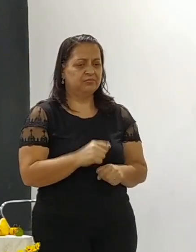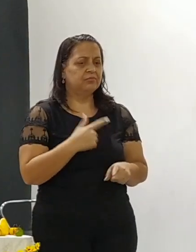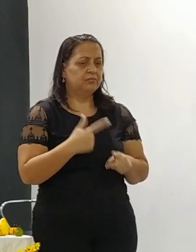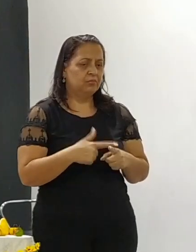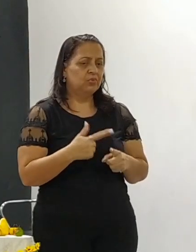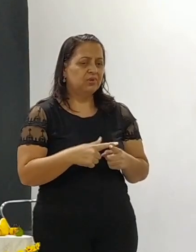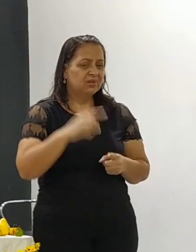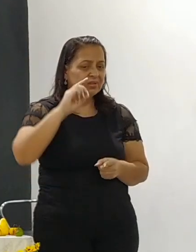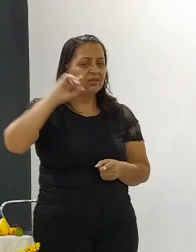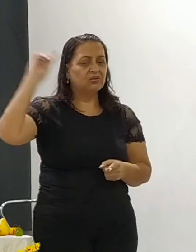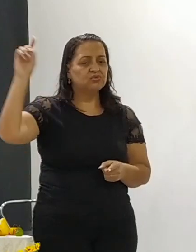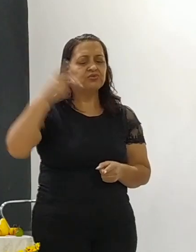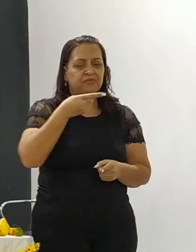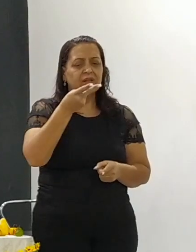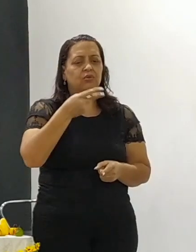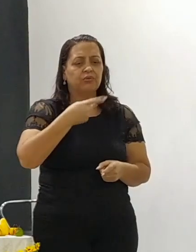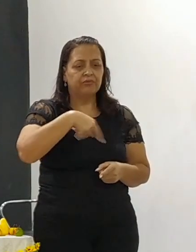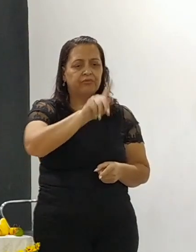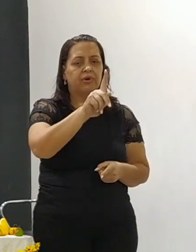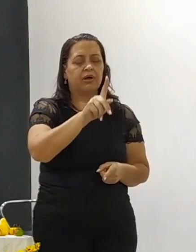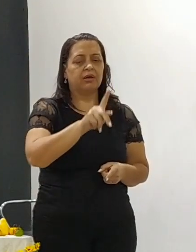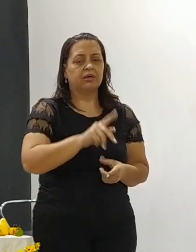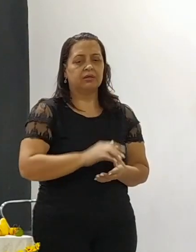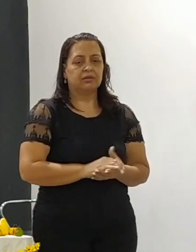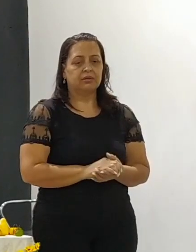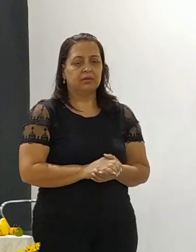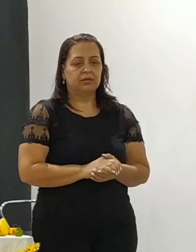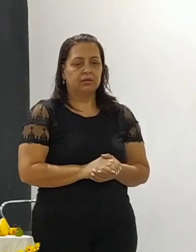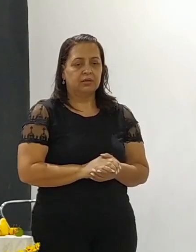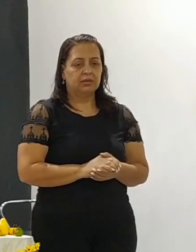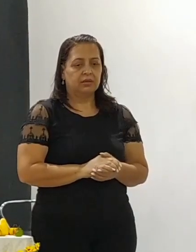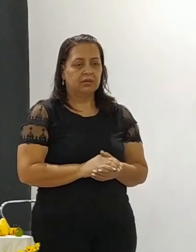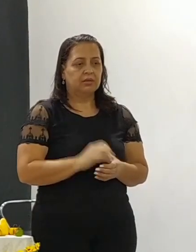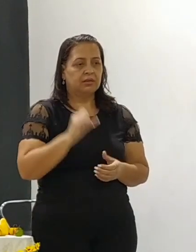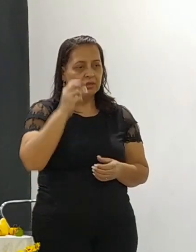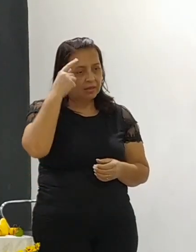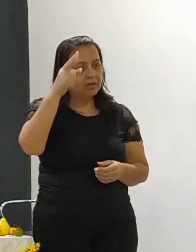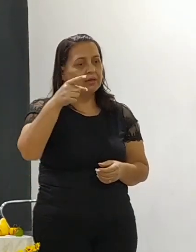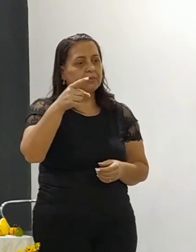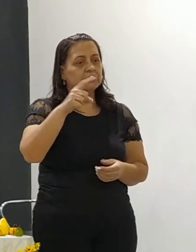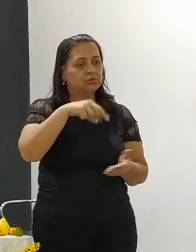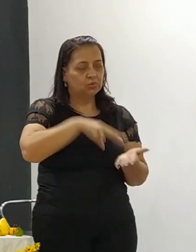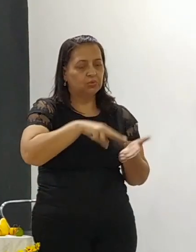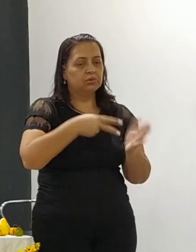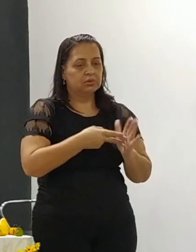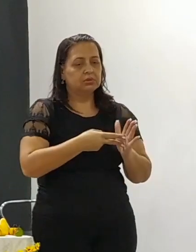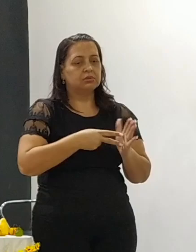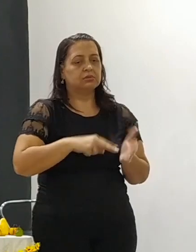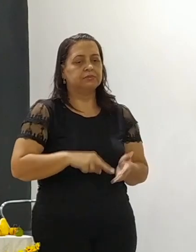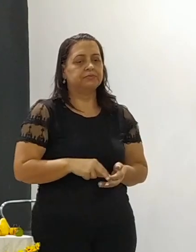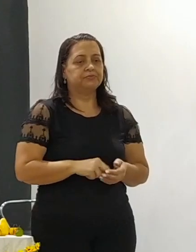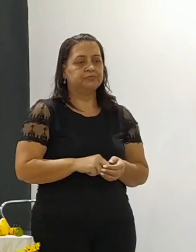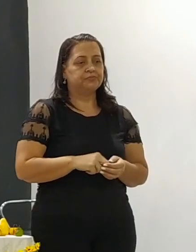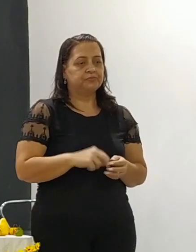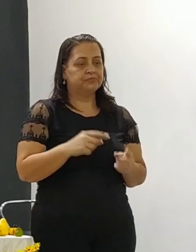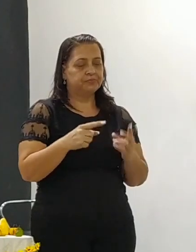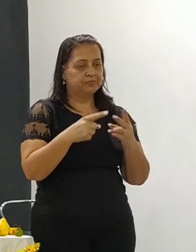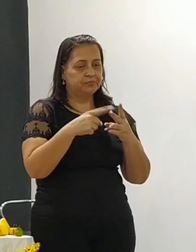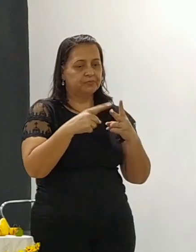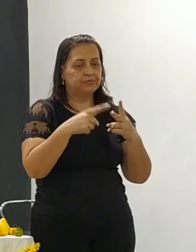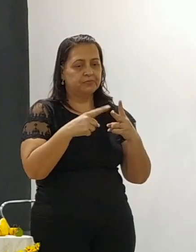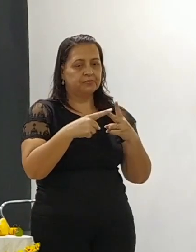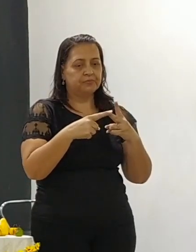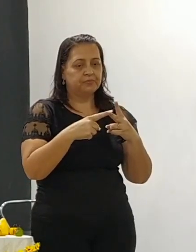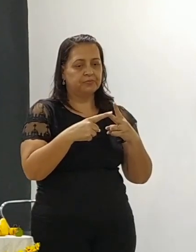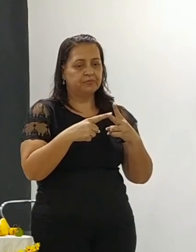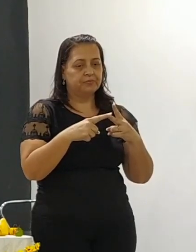para você ir. Então ela é imperativa. Segunda característica dessa tarefa é que ela é